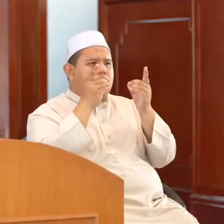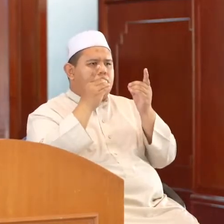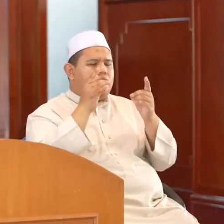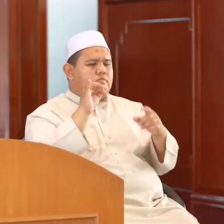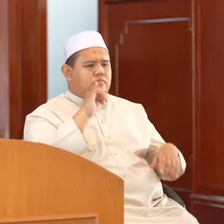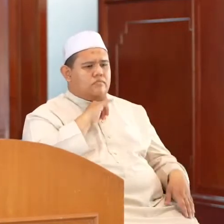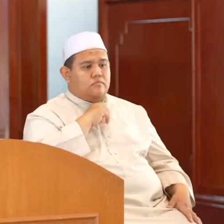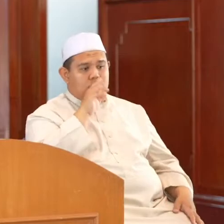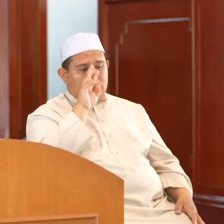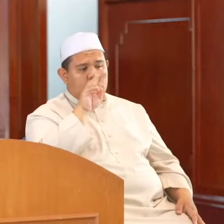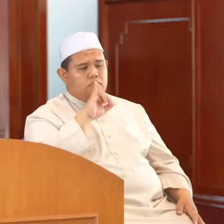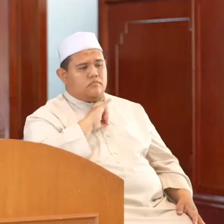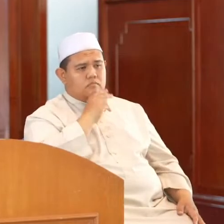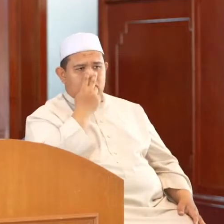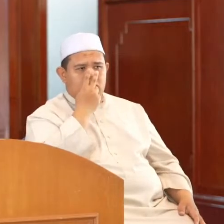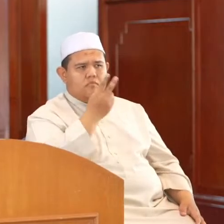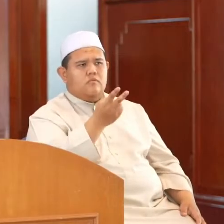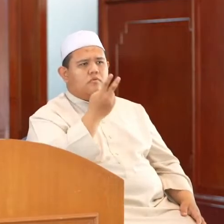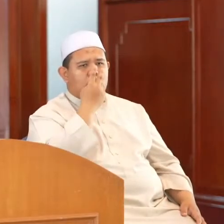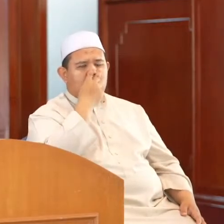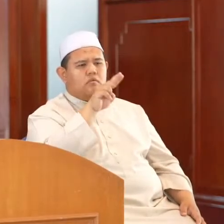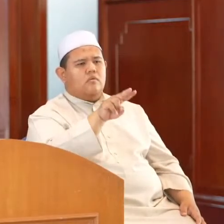Saya duduk tengok